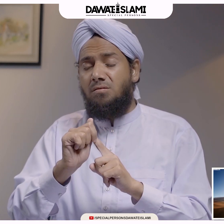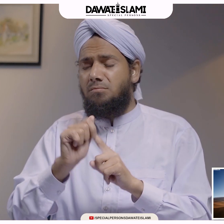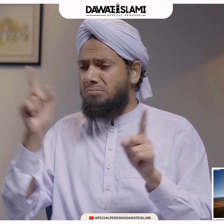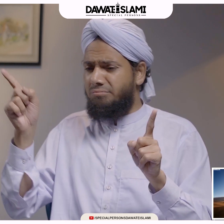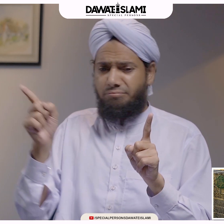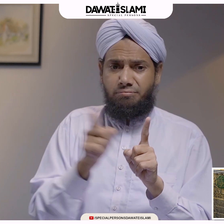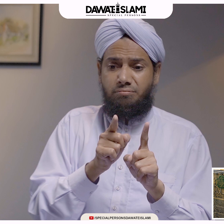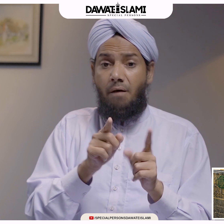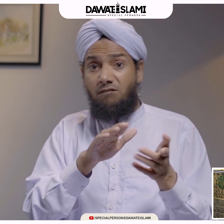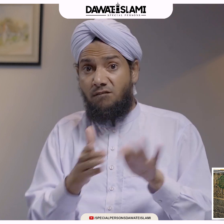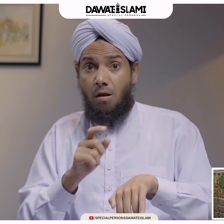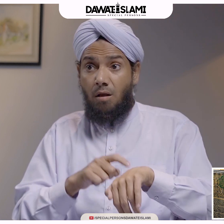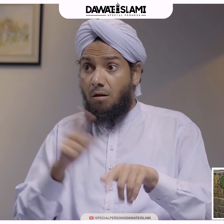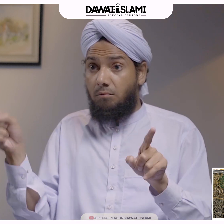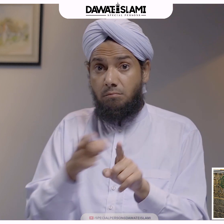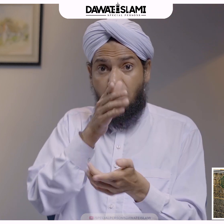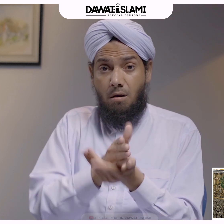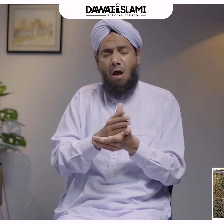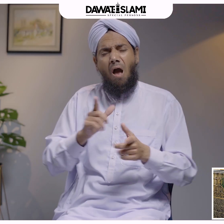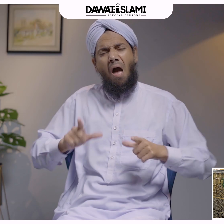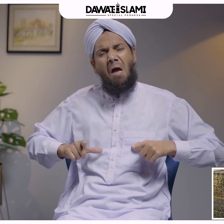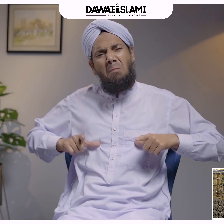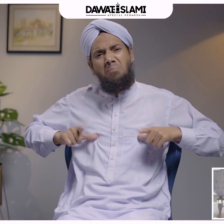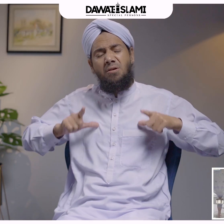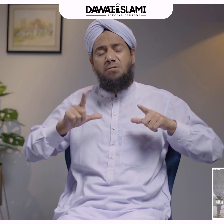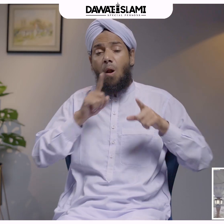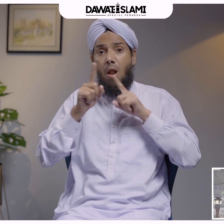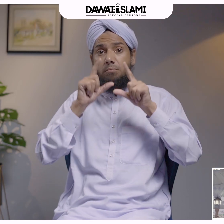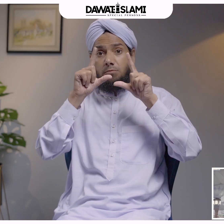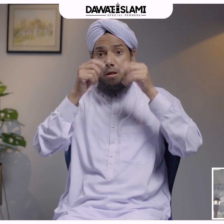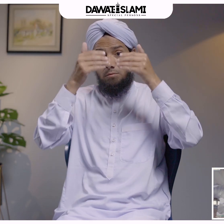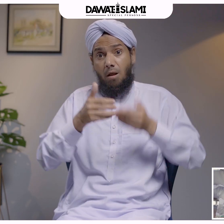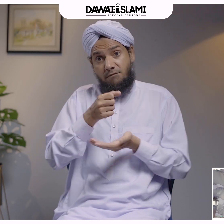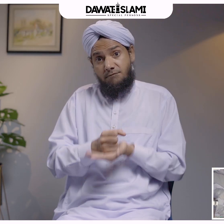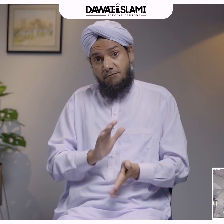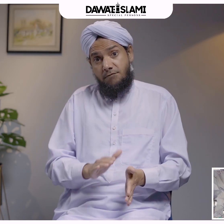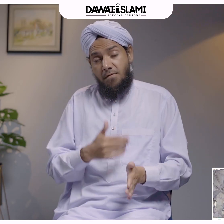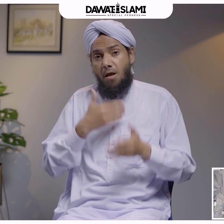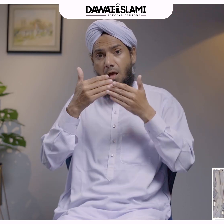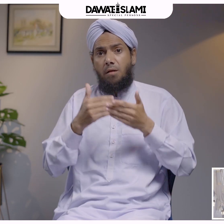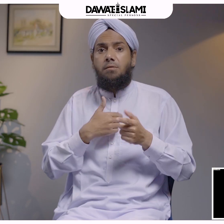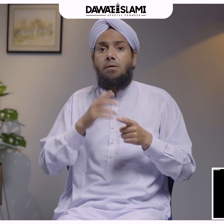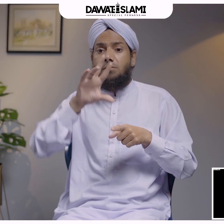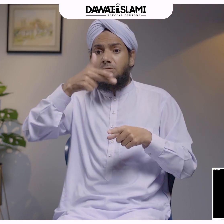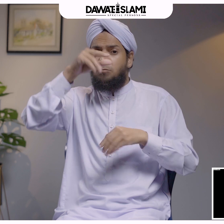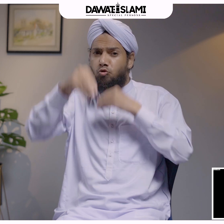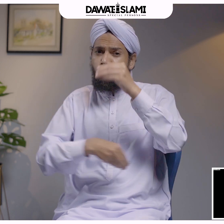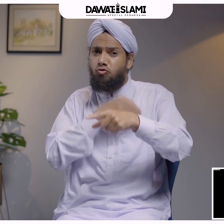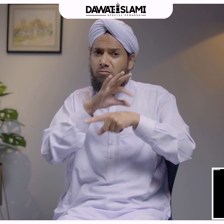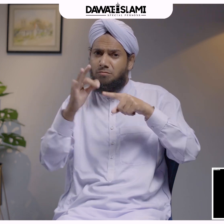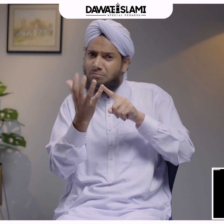کے بعد سے وصال تک پیارے آقا صلی اللہ علیہ وآلہ وسلم نے ہمیشہ ماہ رمضان میں اعتکاف فرمایا۔ نمبر